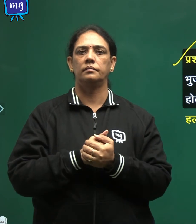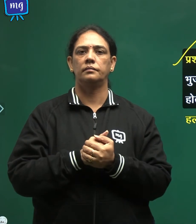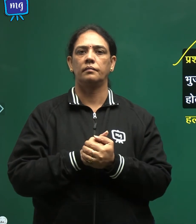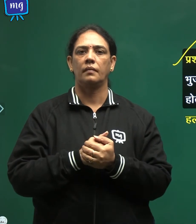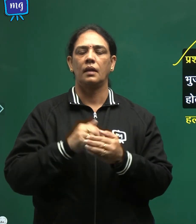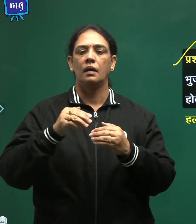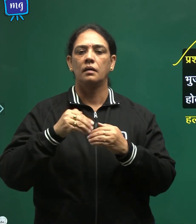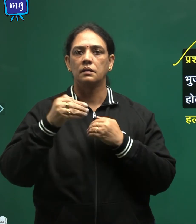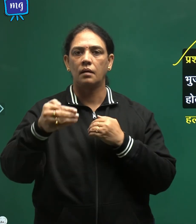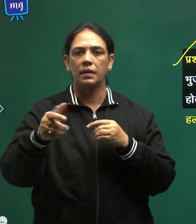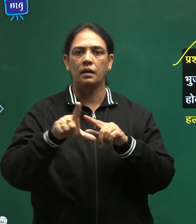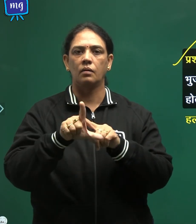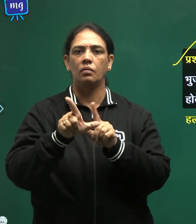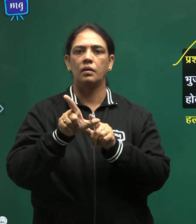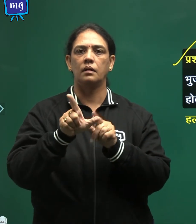सम्मुख कोण